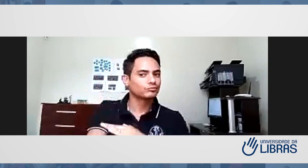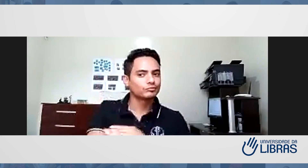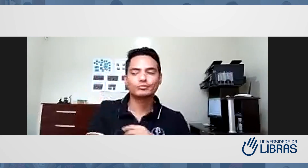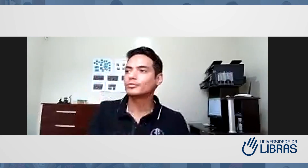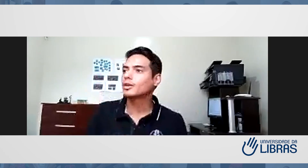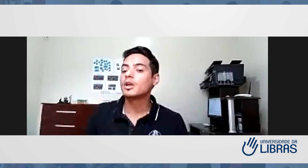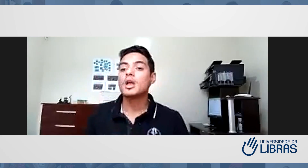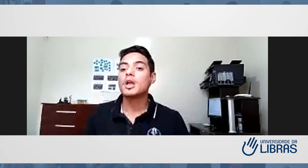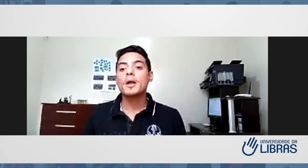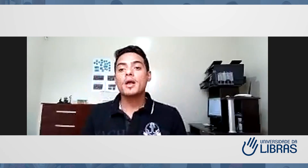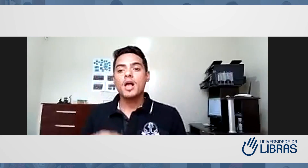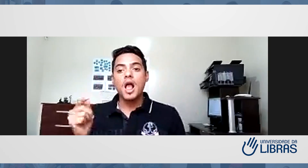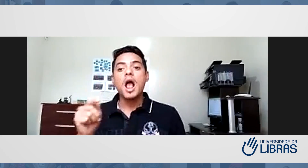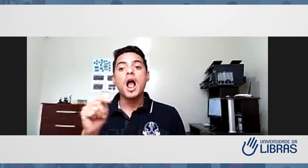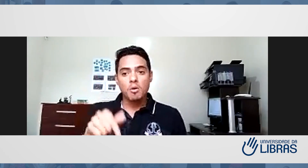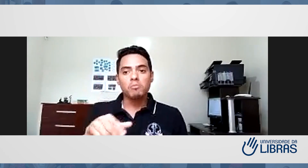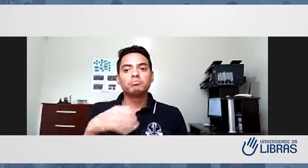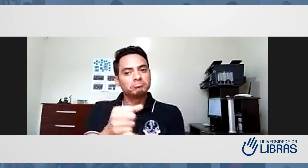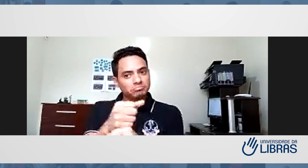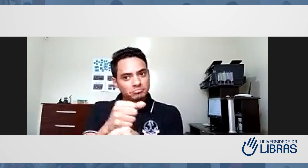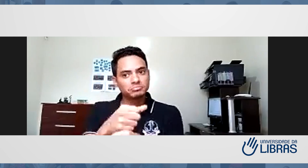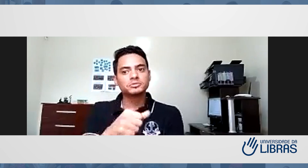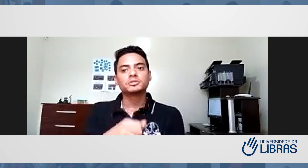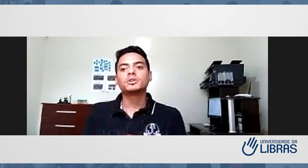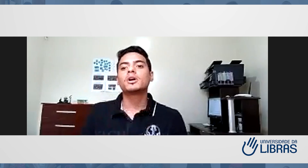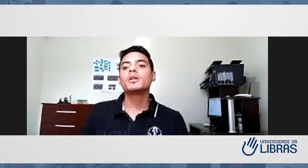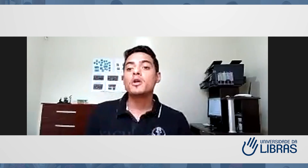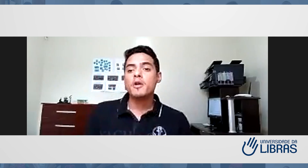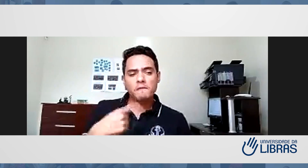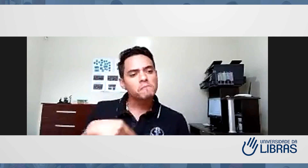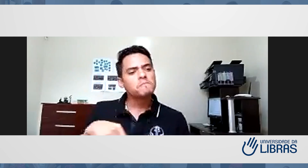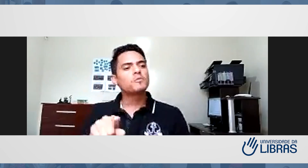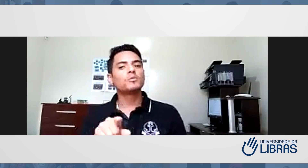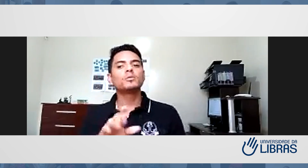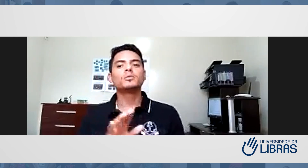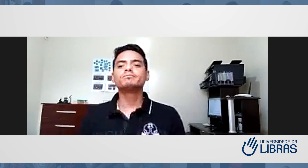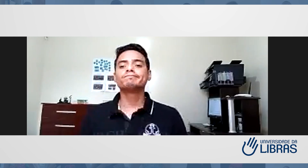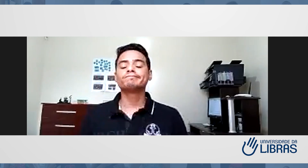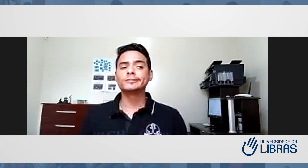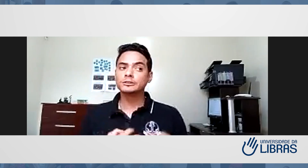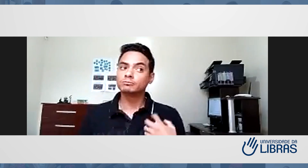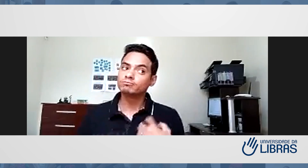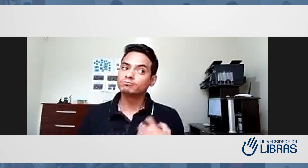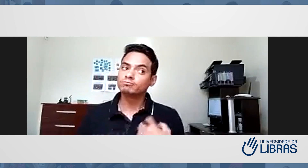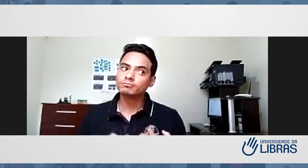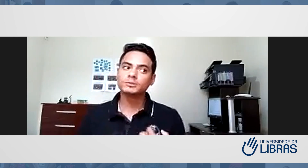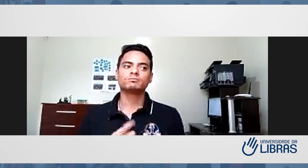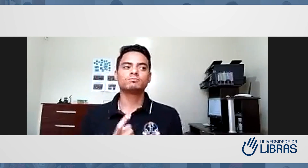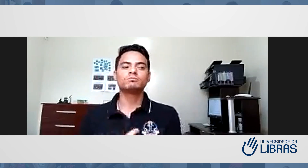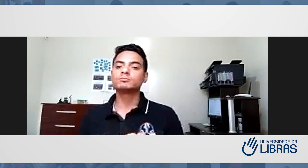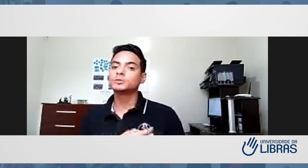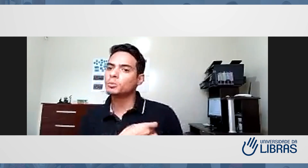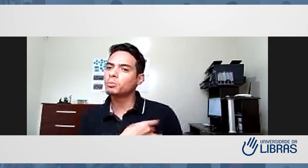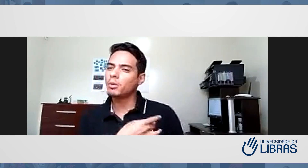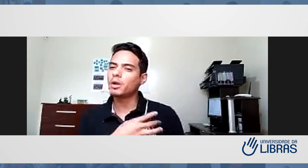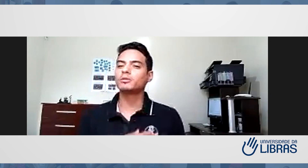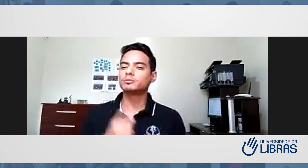6 semanas que ele estava seguindo o passo a passo do método, ele voltou lá, fez a mesma banca avaliativa e